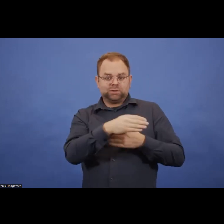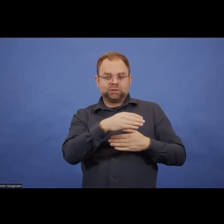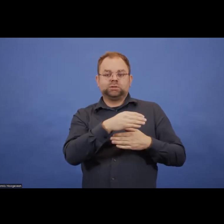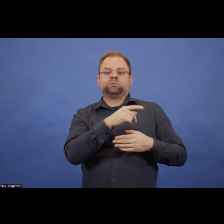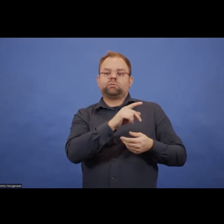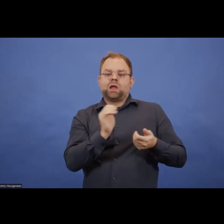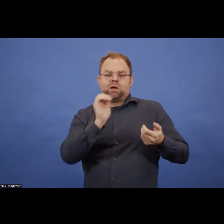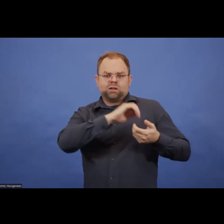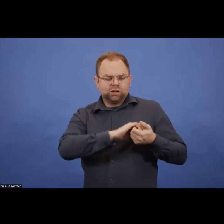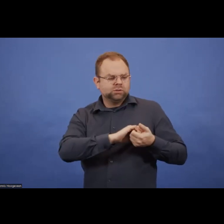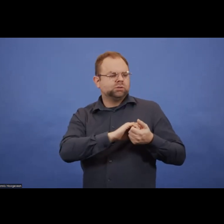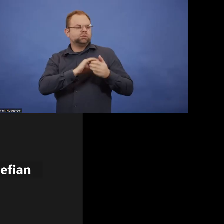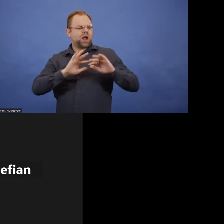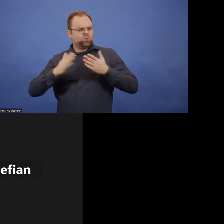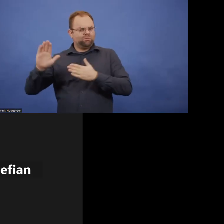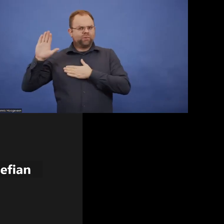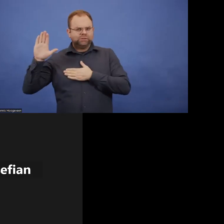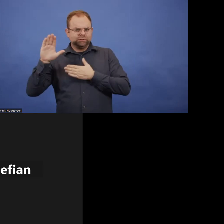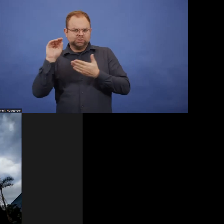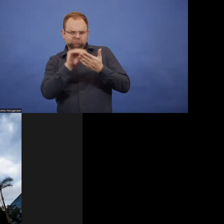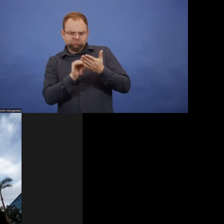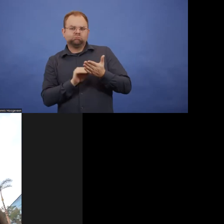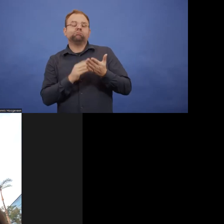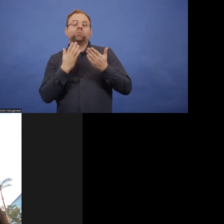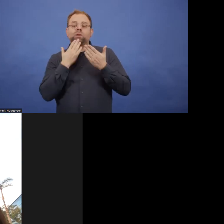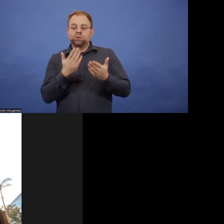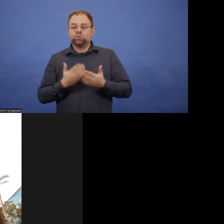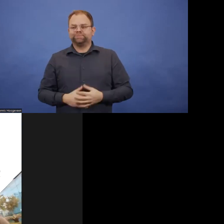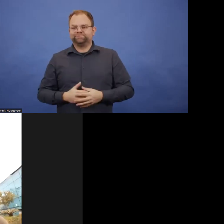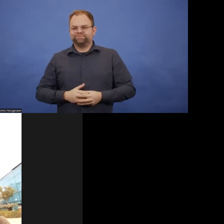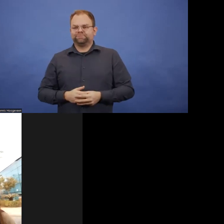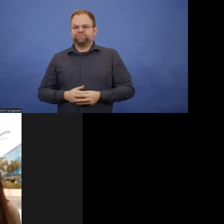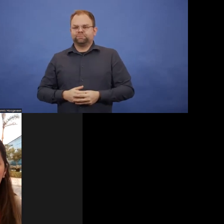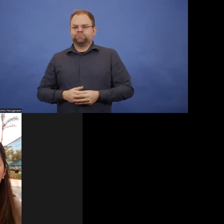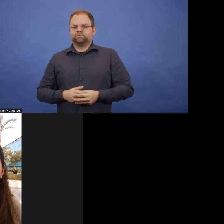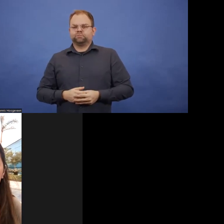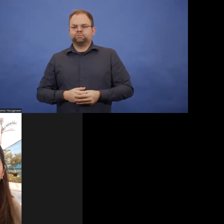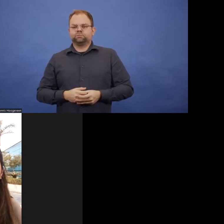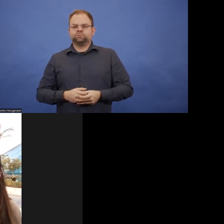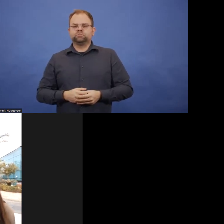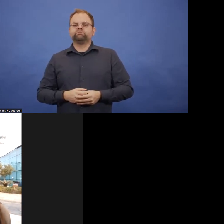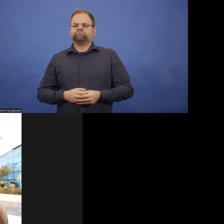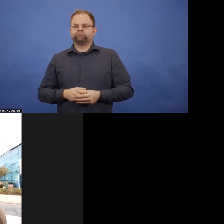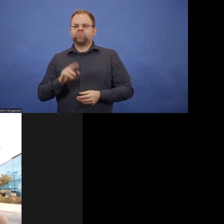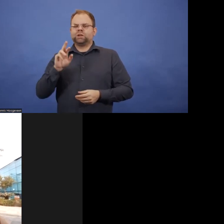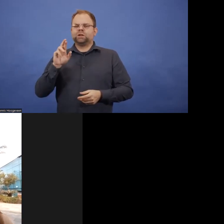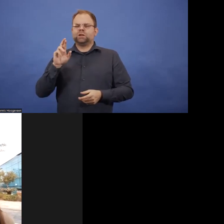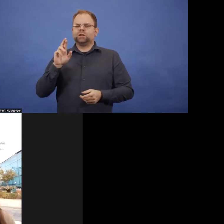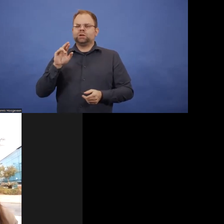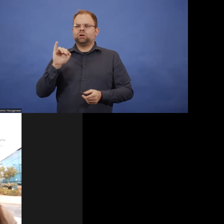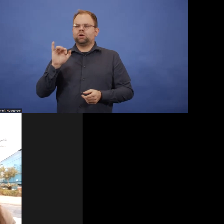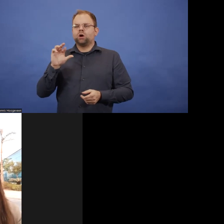mejor compromiso. Gracias. Gracias, doctor Ahmed, para esa declaración tan